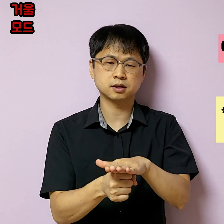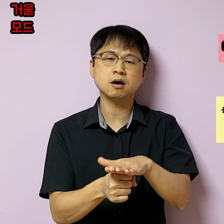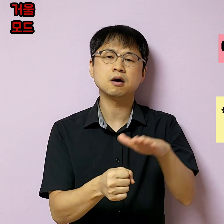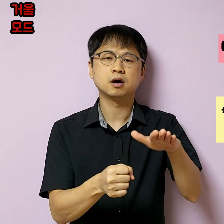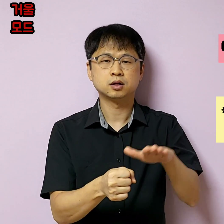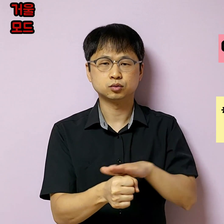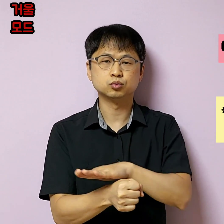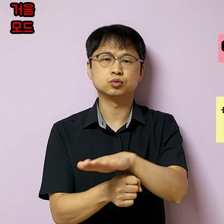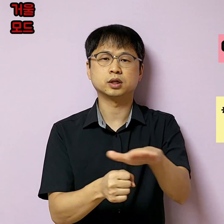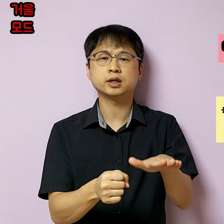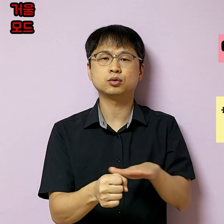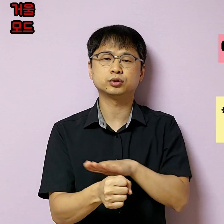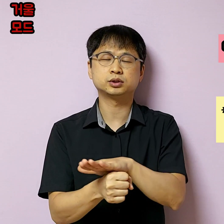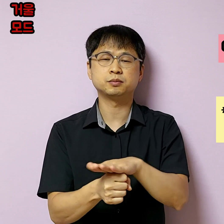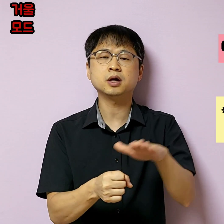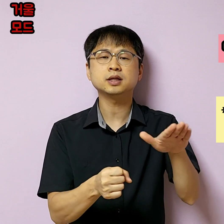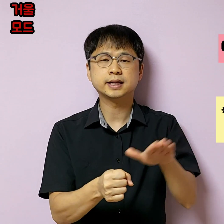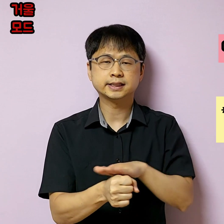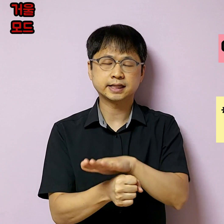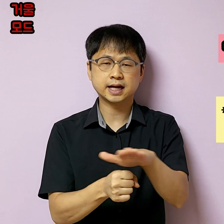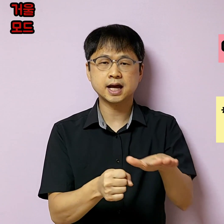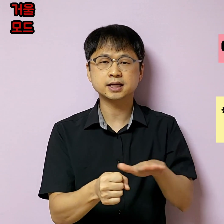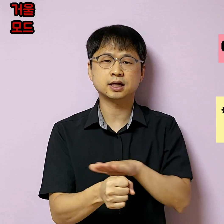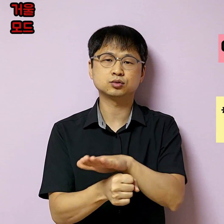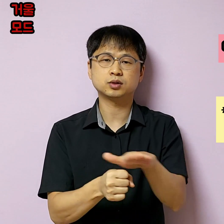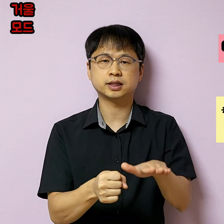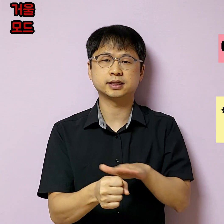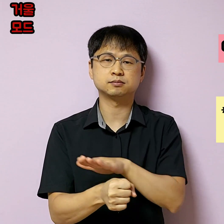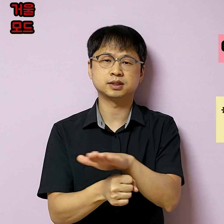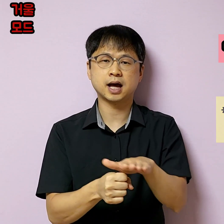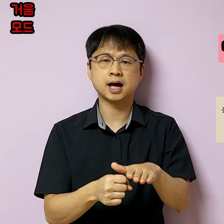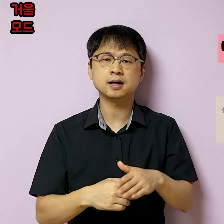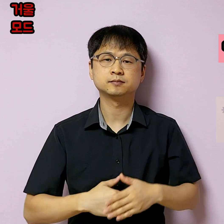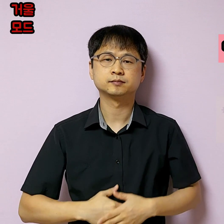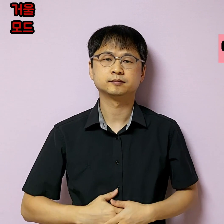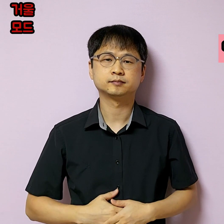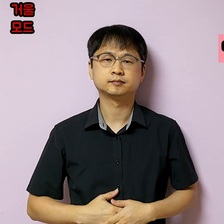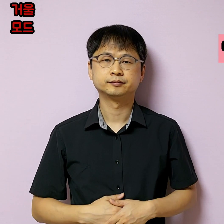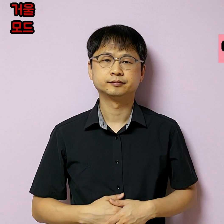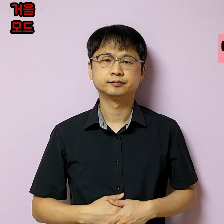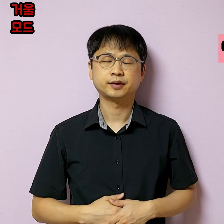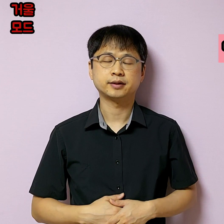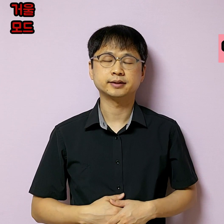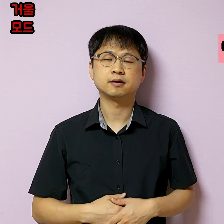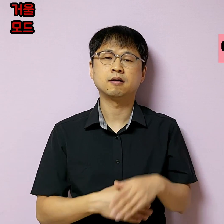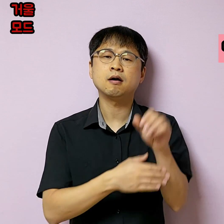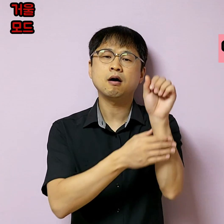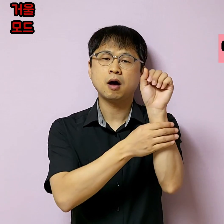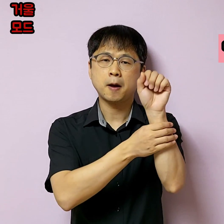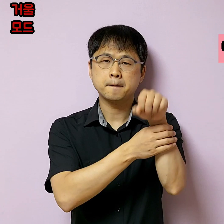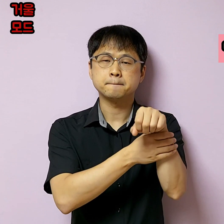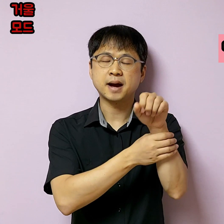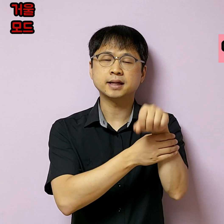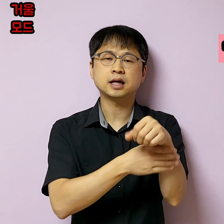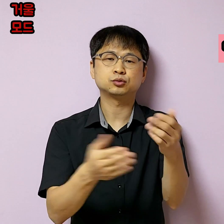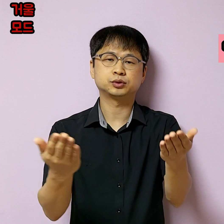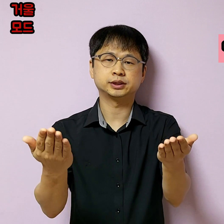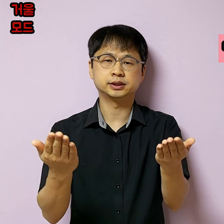덮어서 둥글게 돌려주시면 사랑이라는 수어가 되겠습니다. 네, 그래서